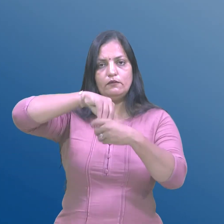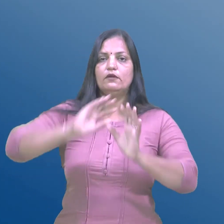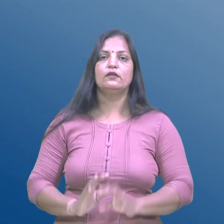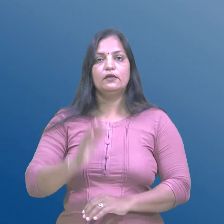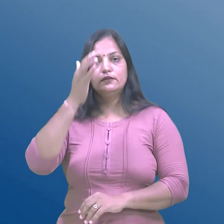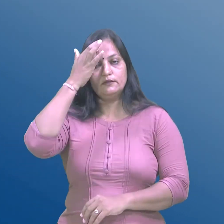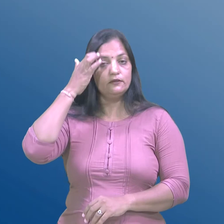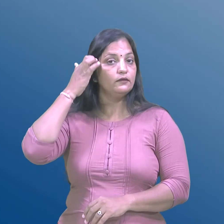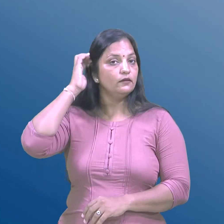ઝેડ ઈ